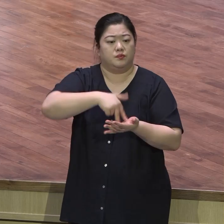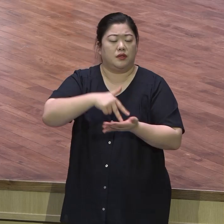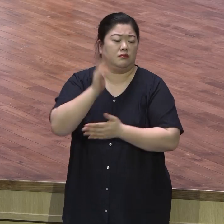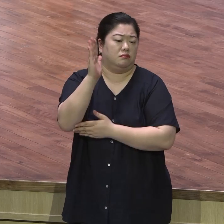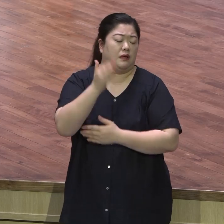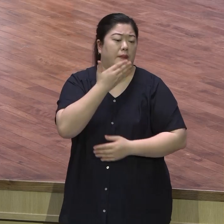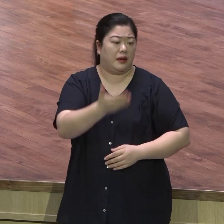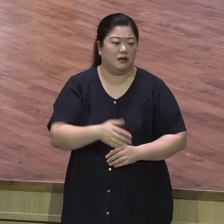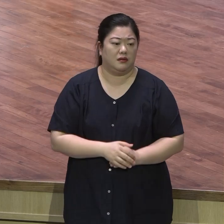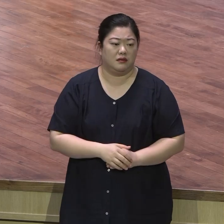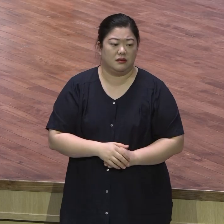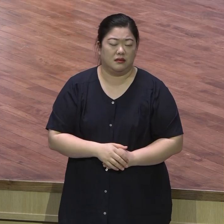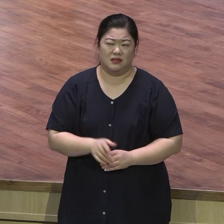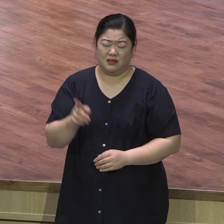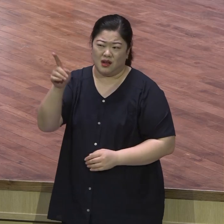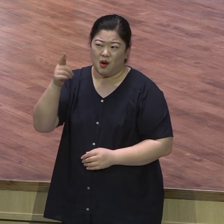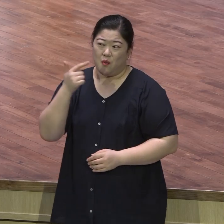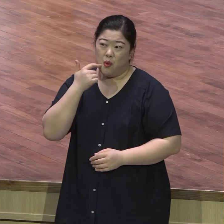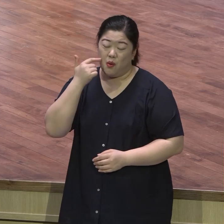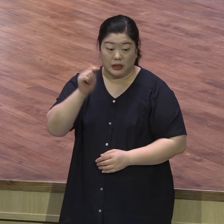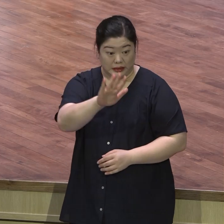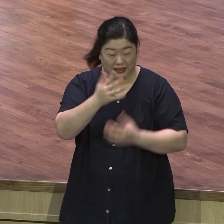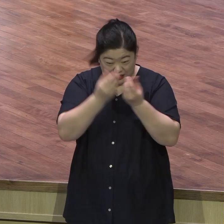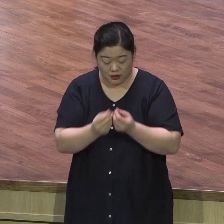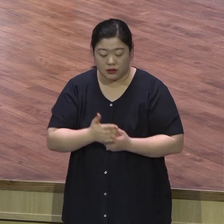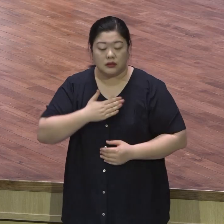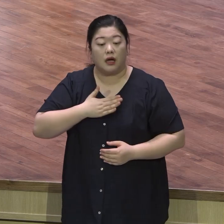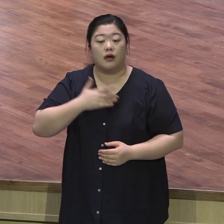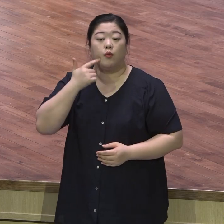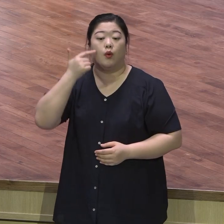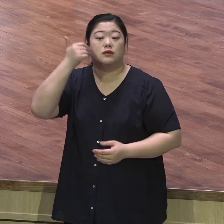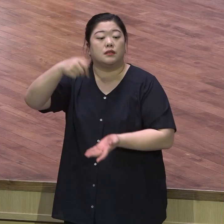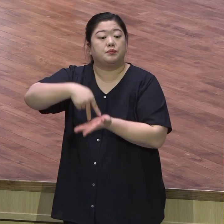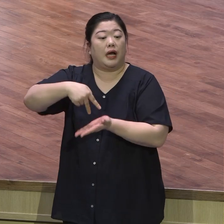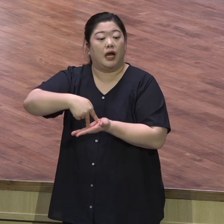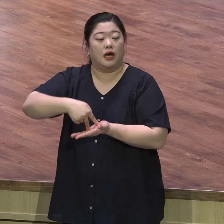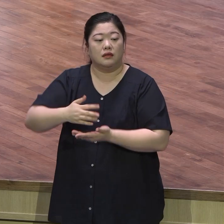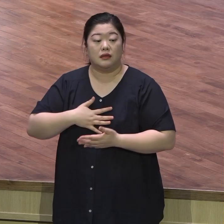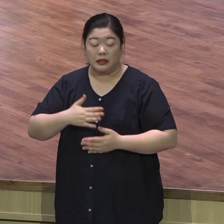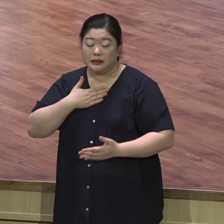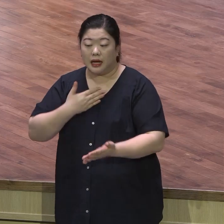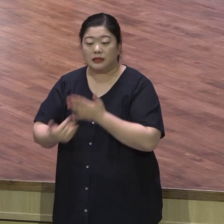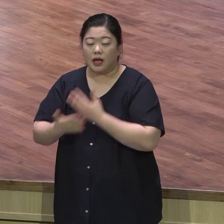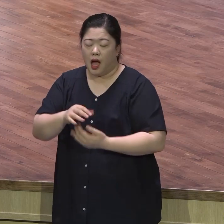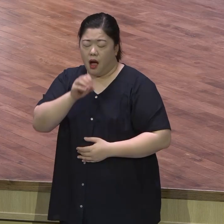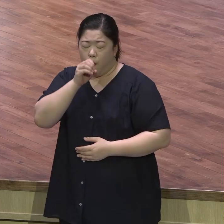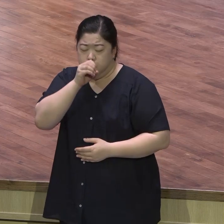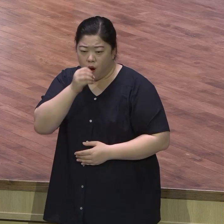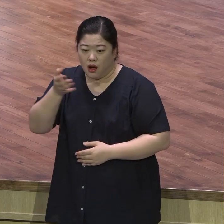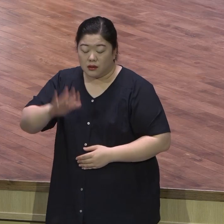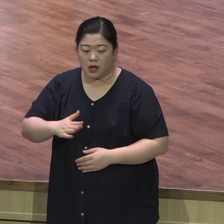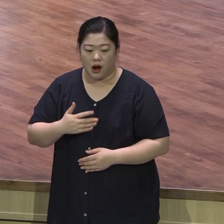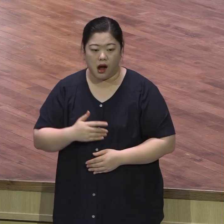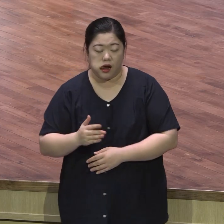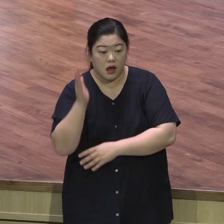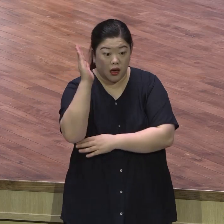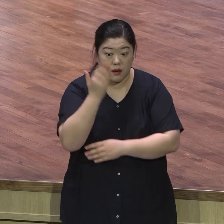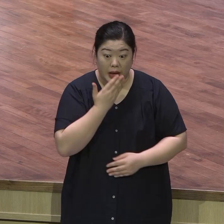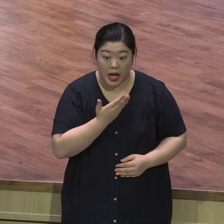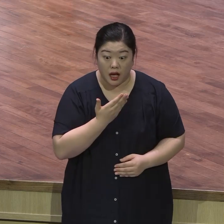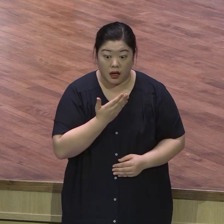목사가 서서 체험도 안 해보고 응답도 안 받아보고 성취도 안 해보고 거기서 설교를 한 설교 합니까?